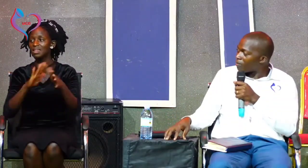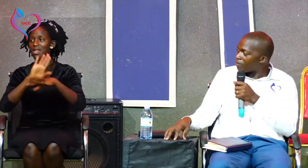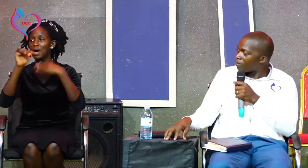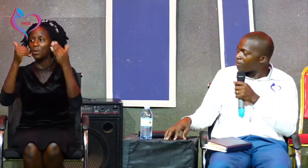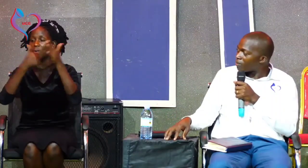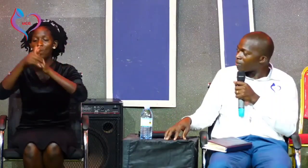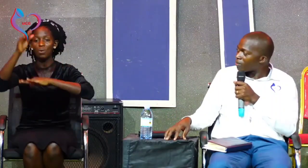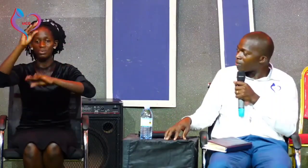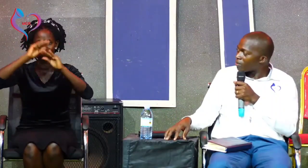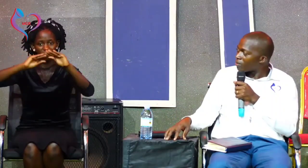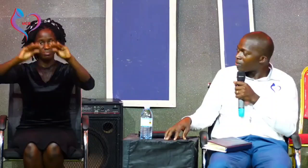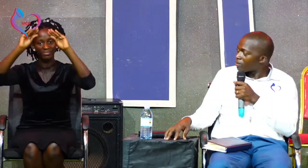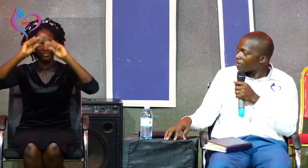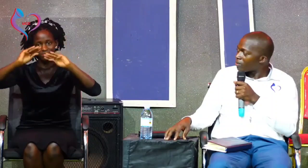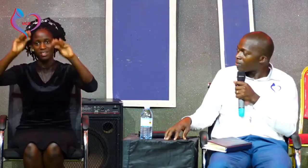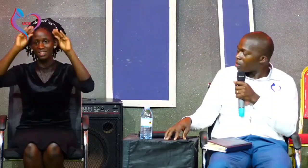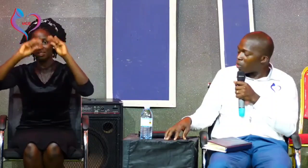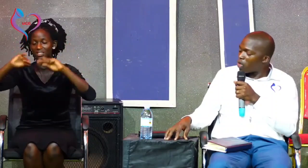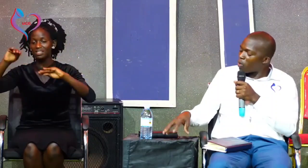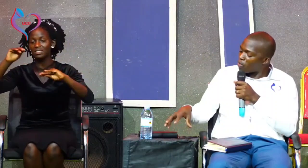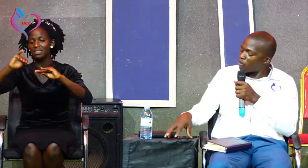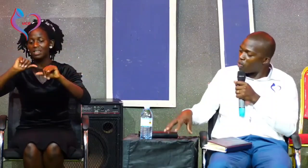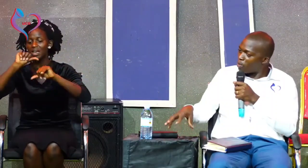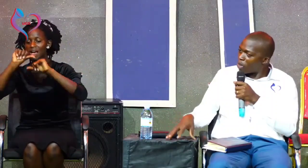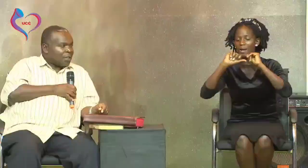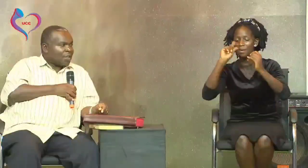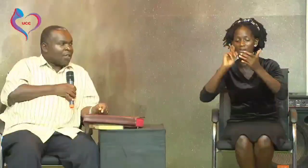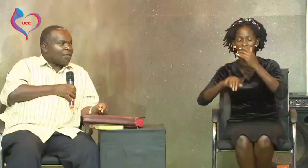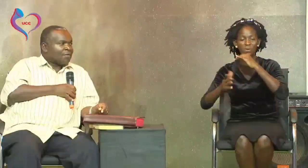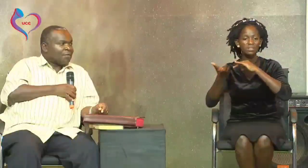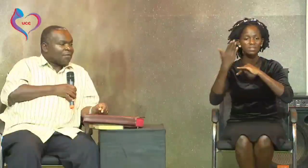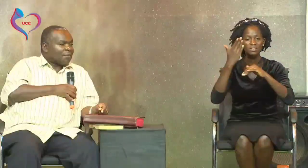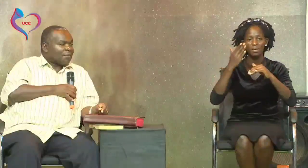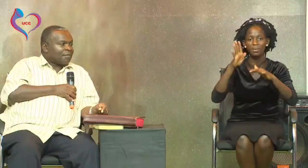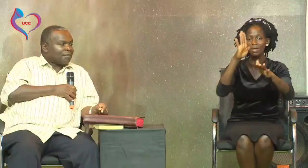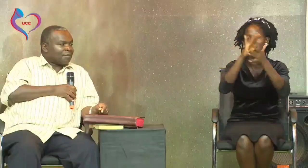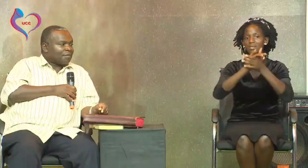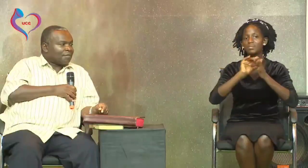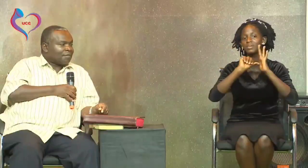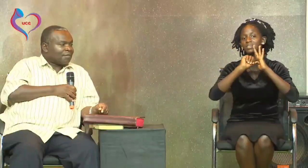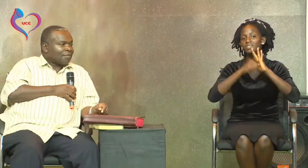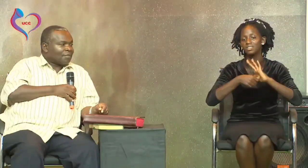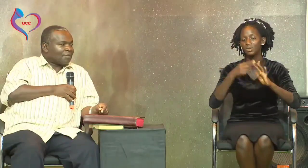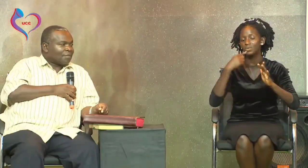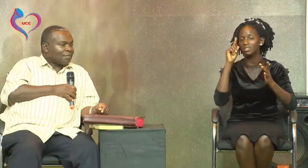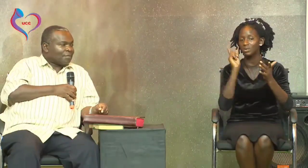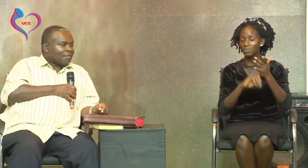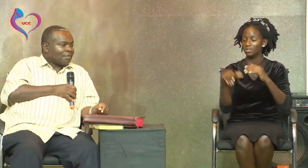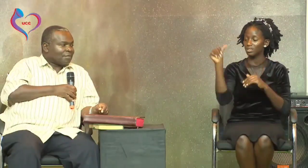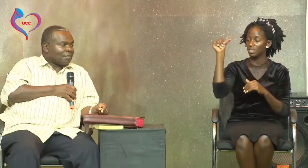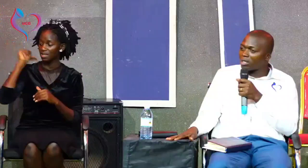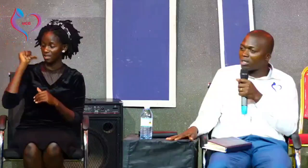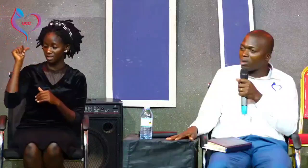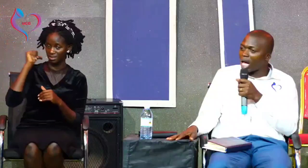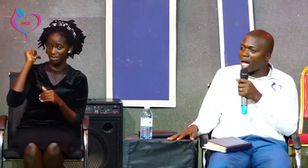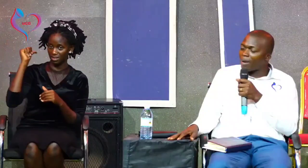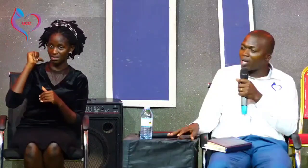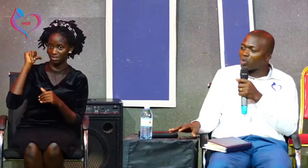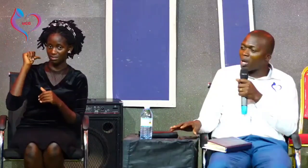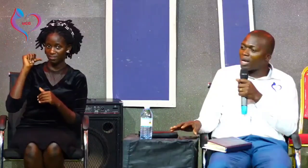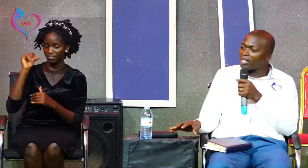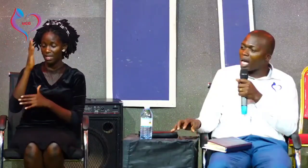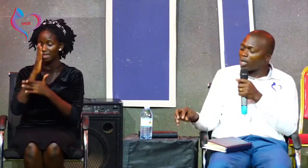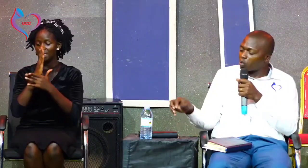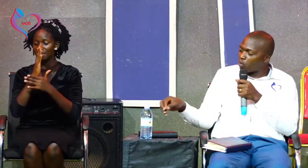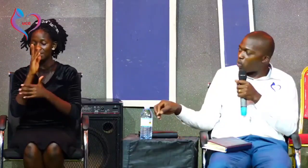Bwe ku WhatsApp ku by'obufumbo. Ku by'obufumbo bannaye twagambye jjo nti